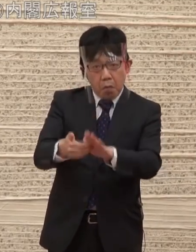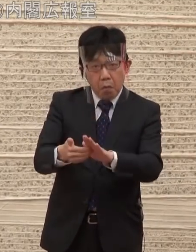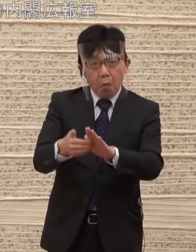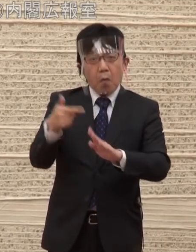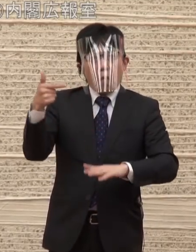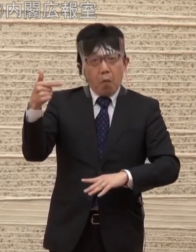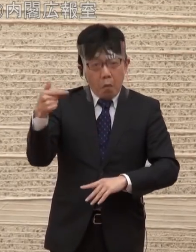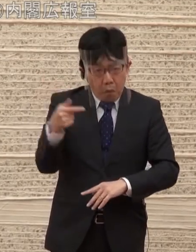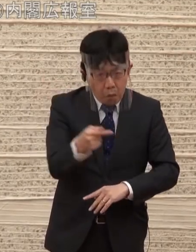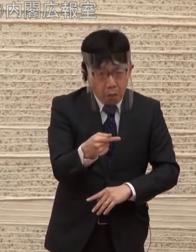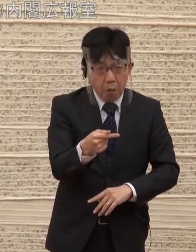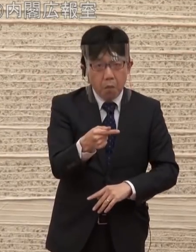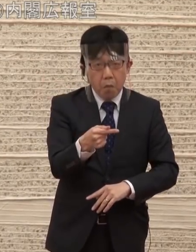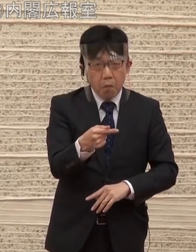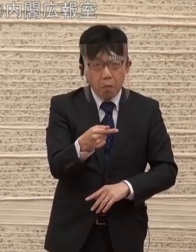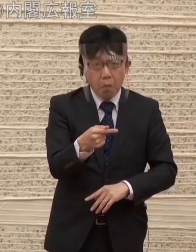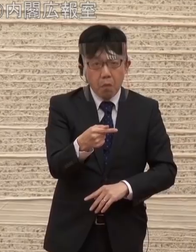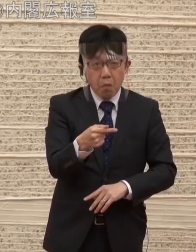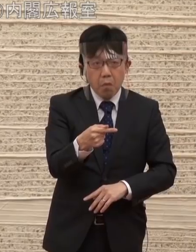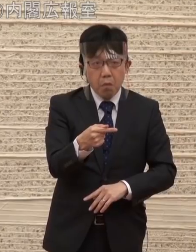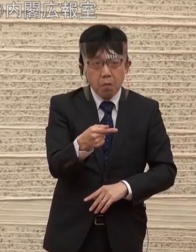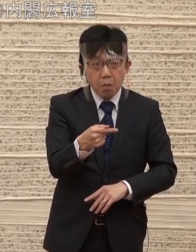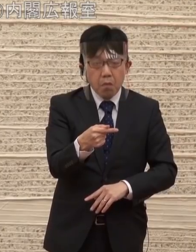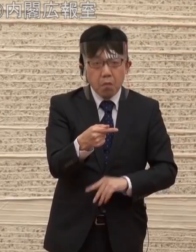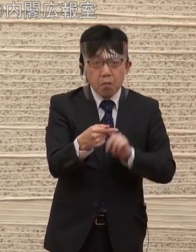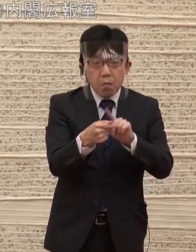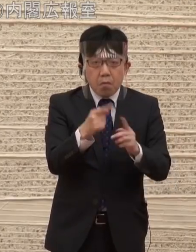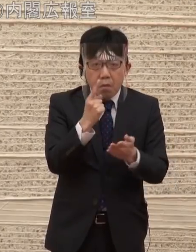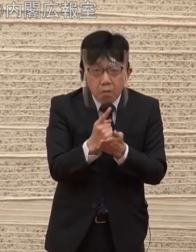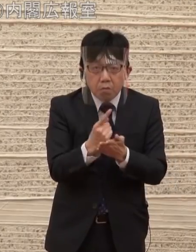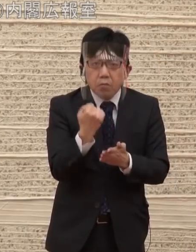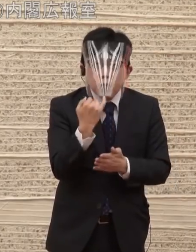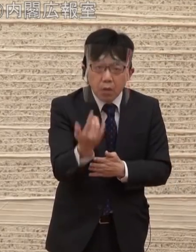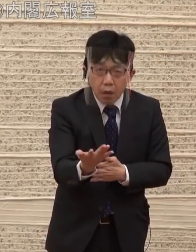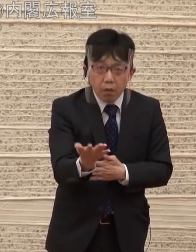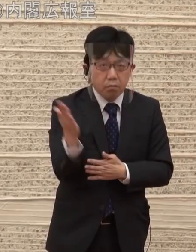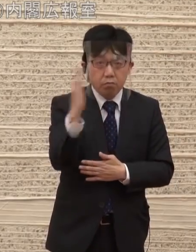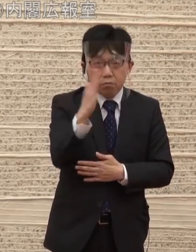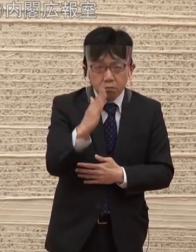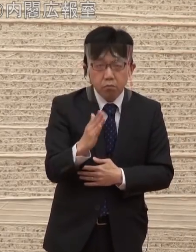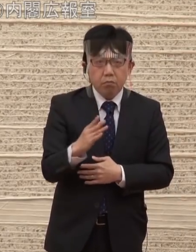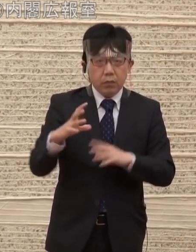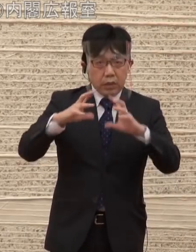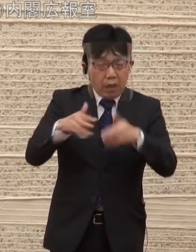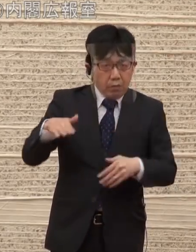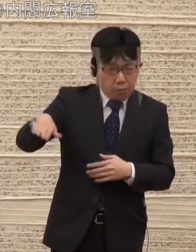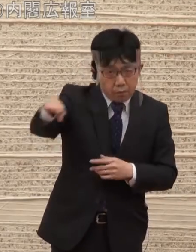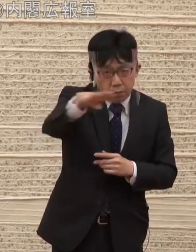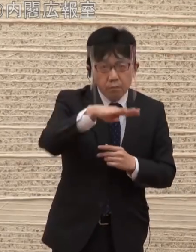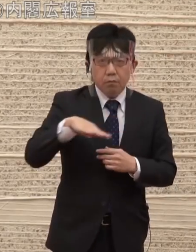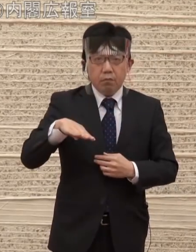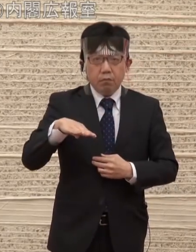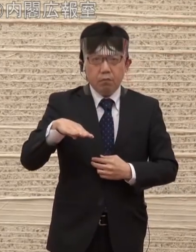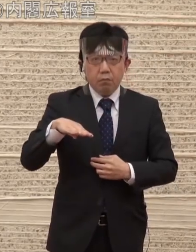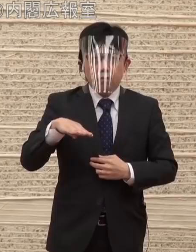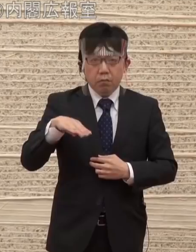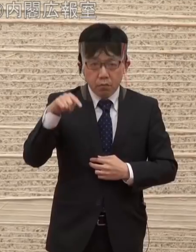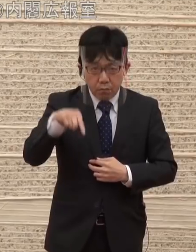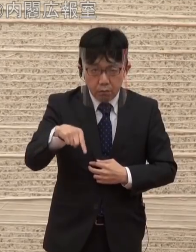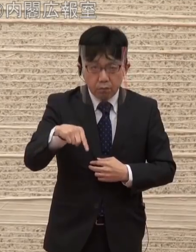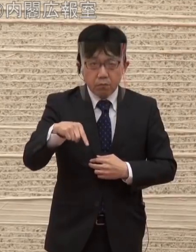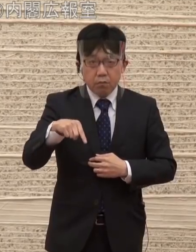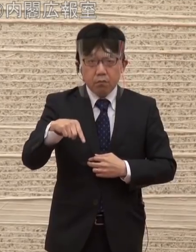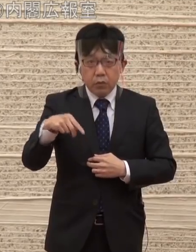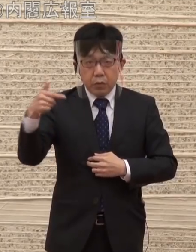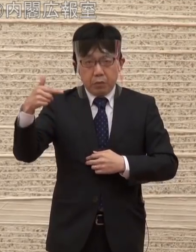収束したなと思えば完全な収束になるのではなくて世界的にですねグローバルな時代の中にはで世界的にこの幹線が収束し